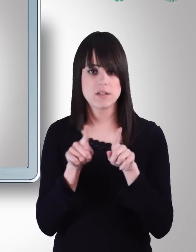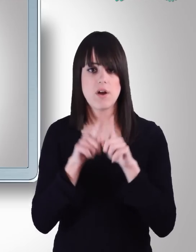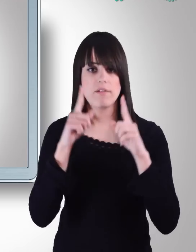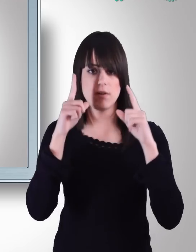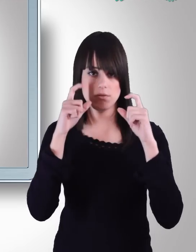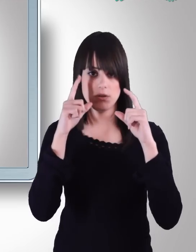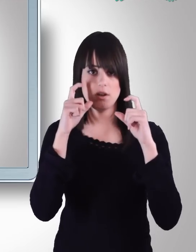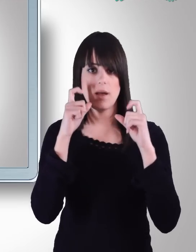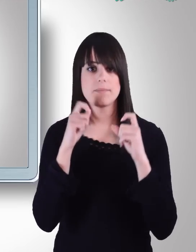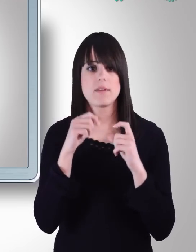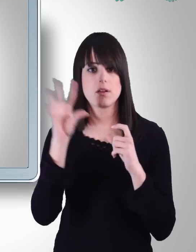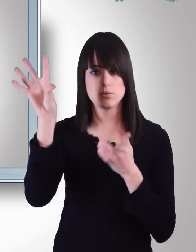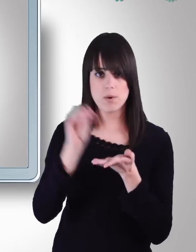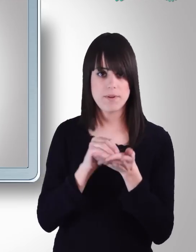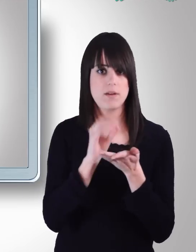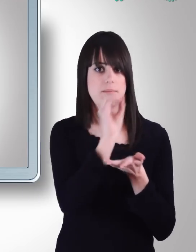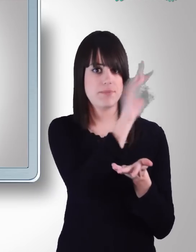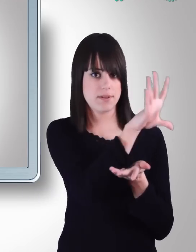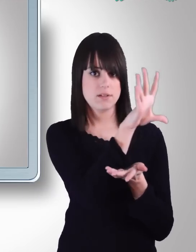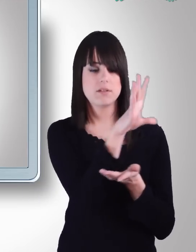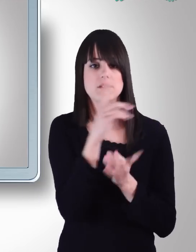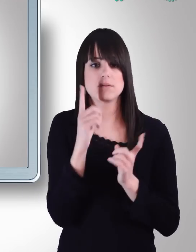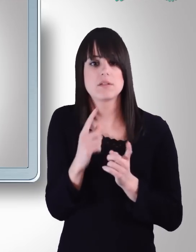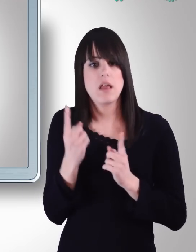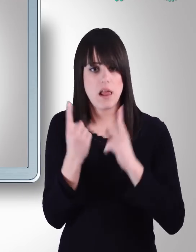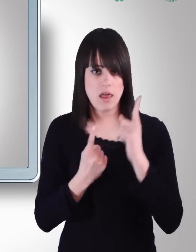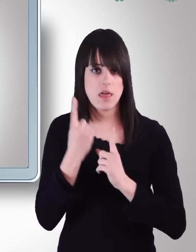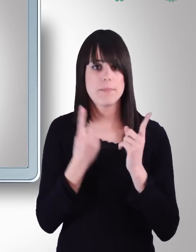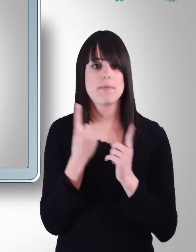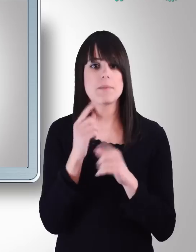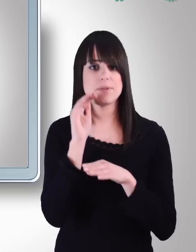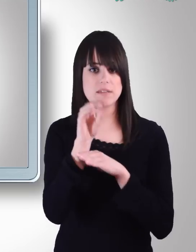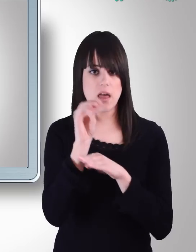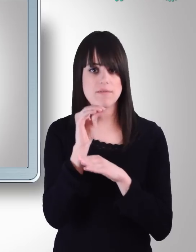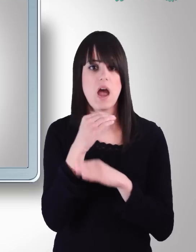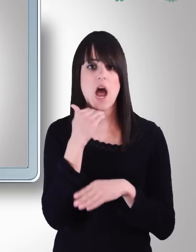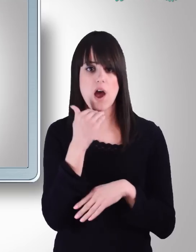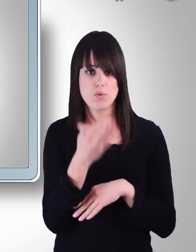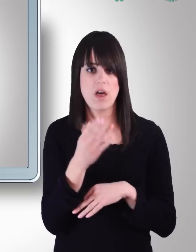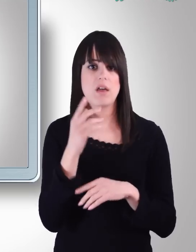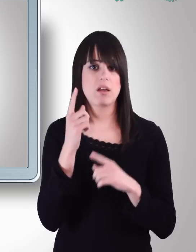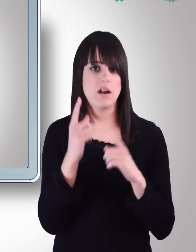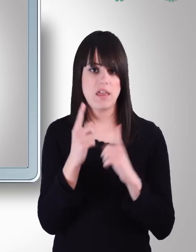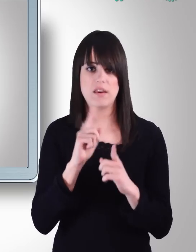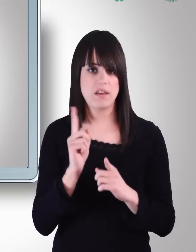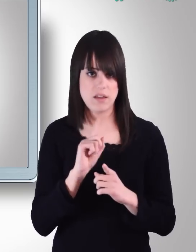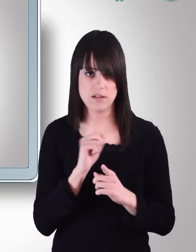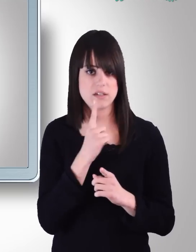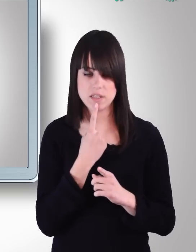na Facebooku, Twitteru i na ostalim društvenim mrežama. Možete da prijavite neprikladan sadržaj ako vam se ne dopada ono